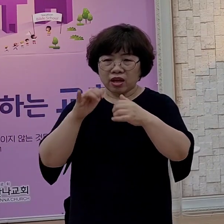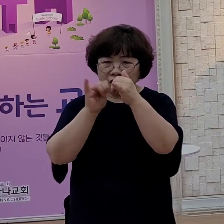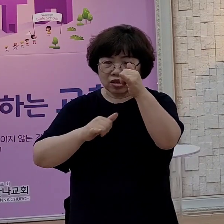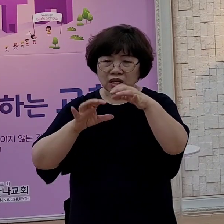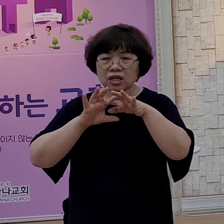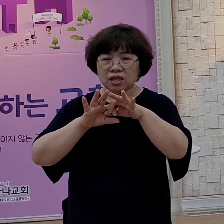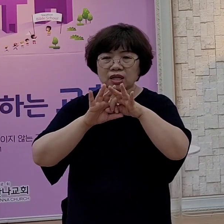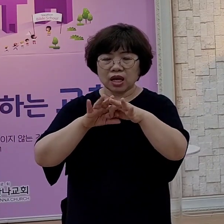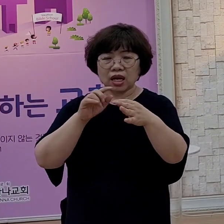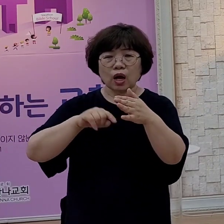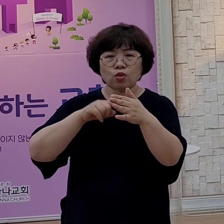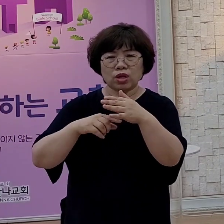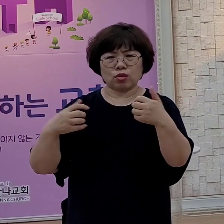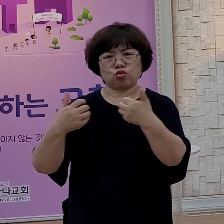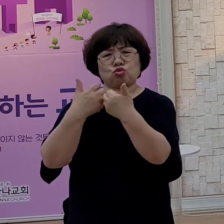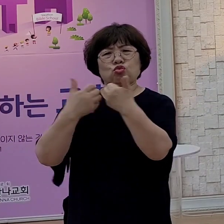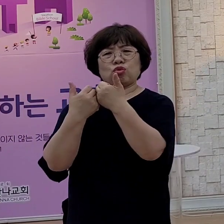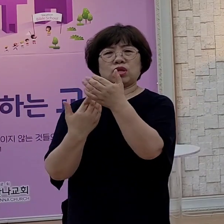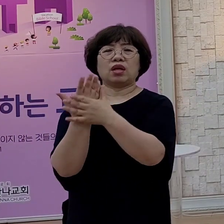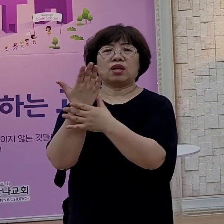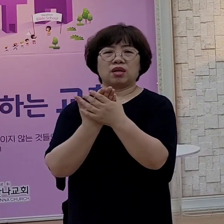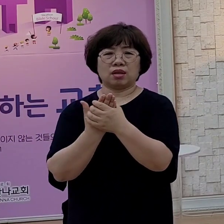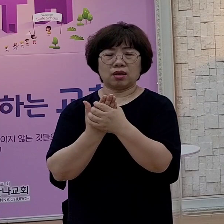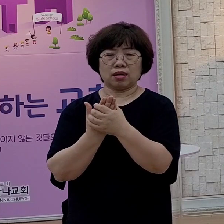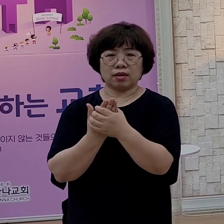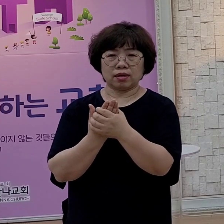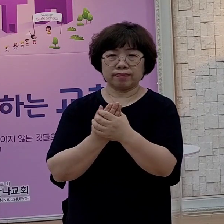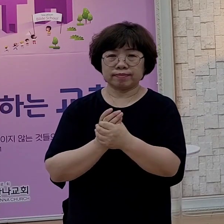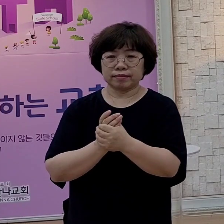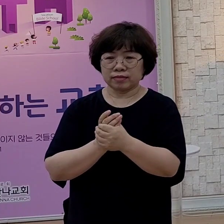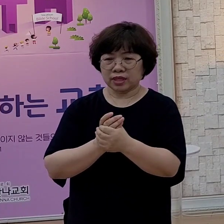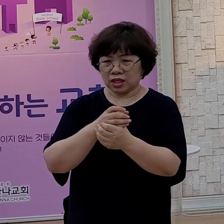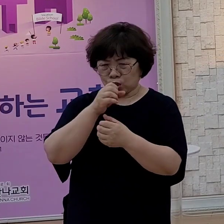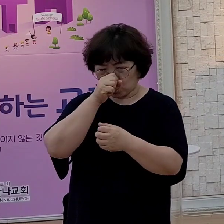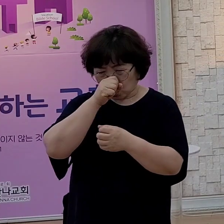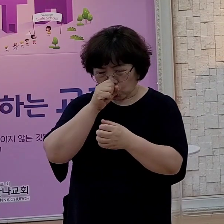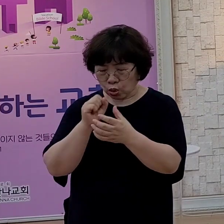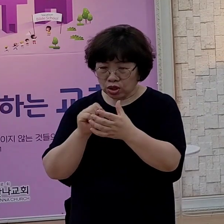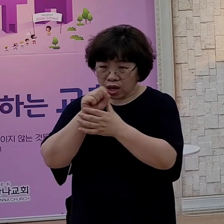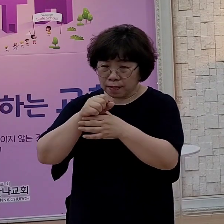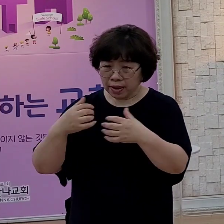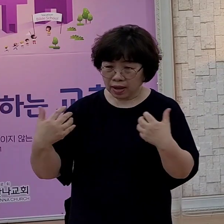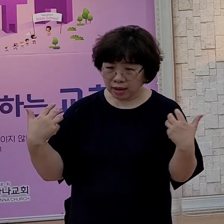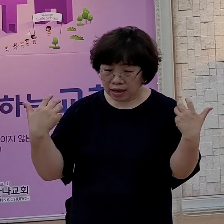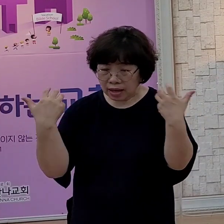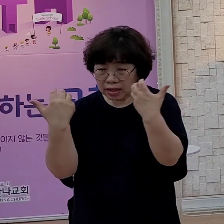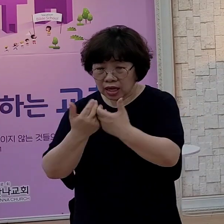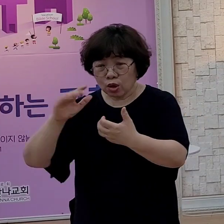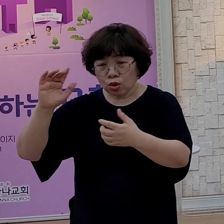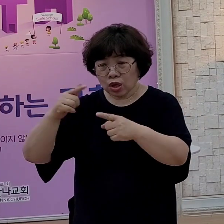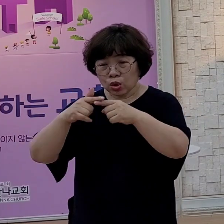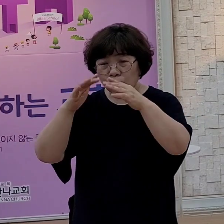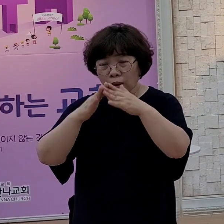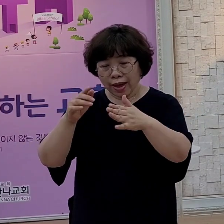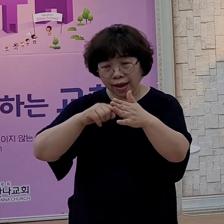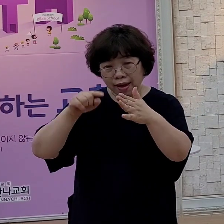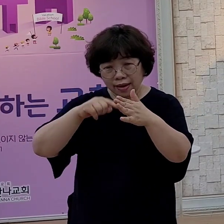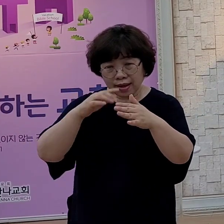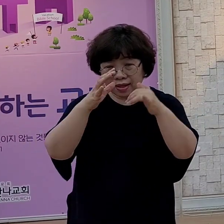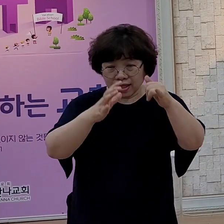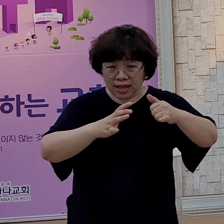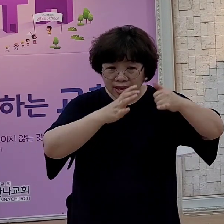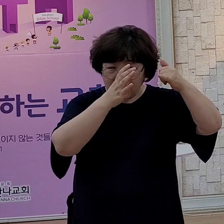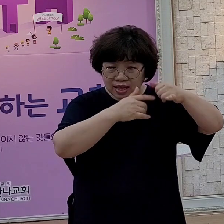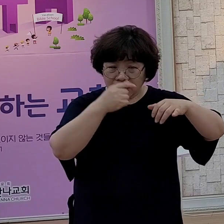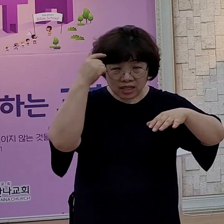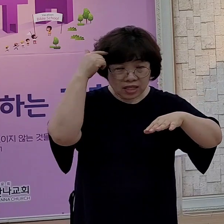운행하고 하나님의 뜻이 드러나고 선한 열매가 가득해야 될 이 교회 현장이 세상 지식과 하나님 위로부터의